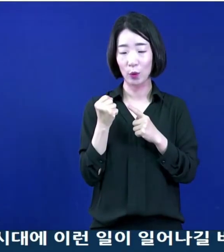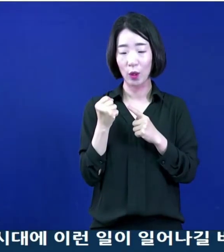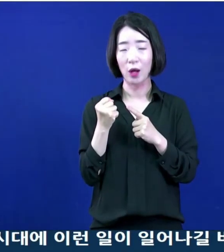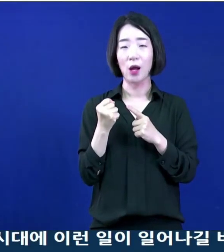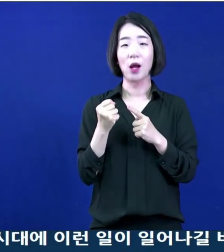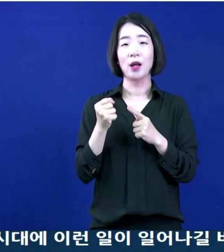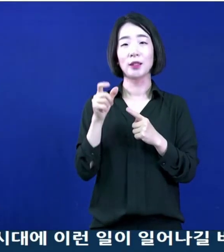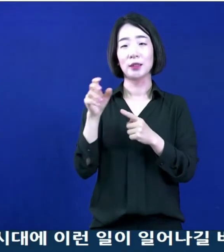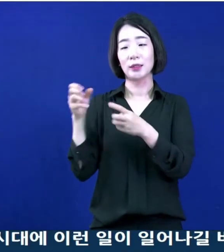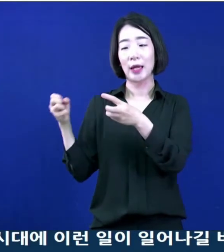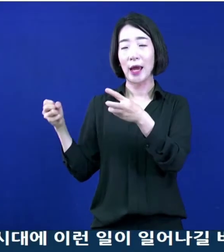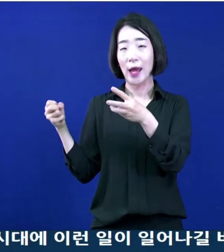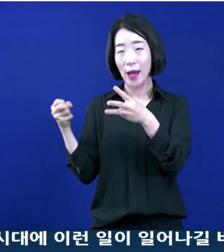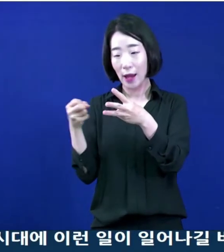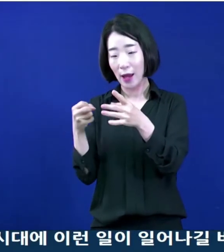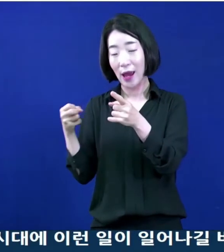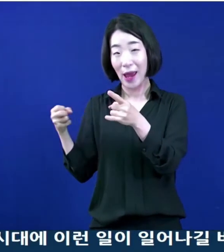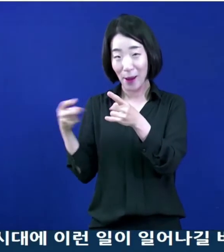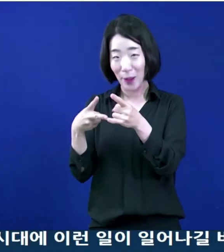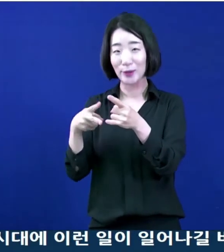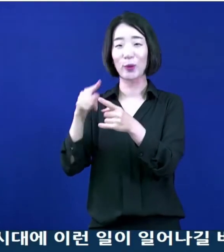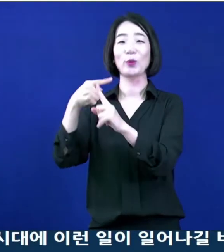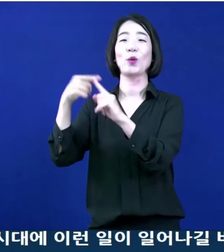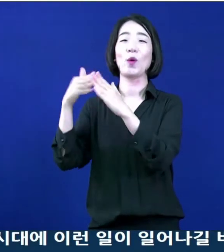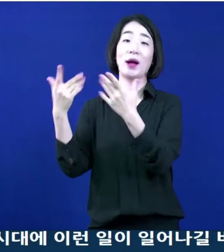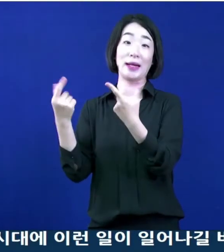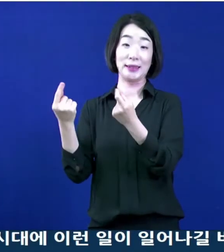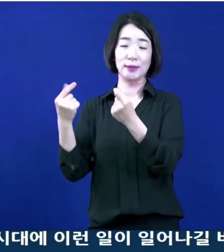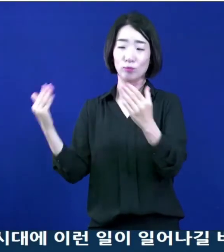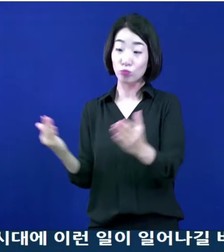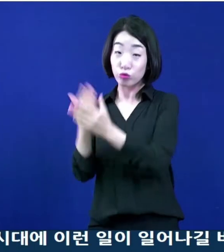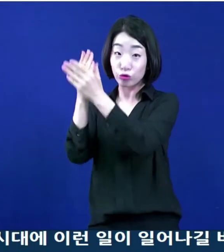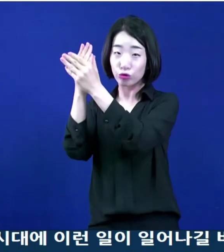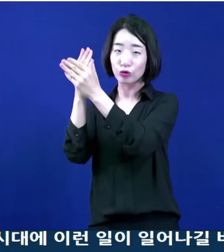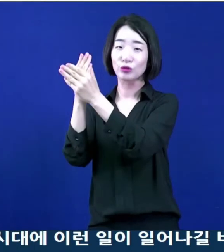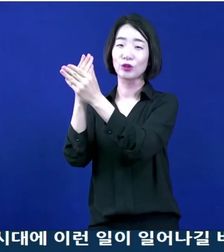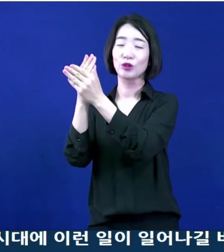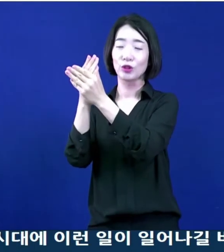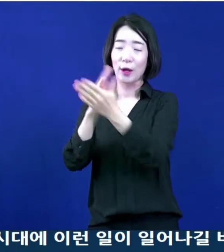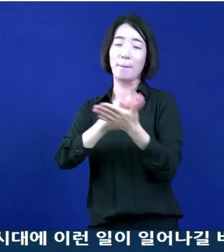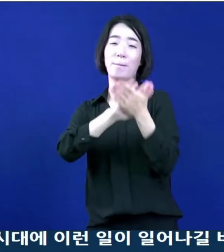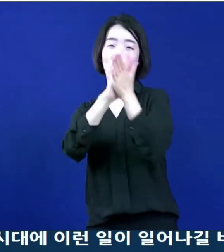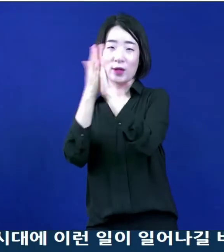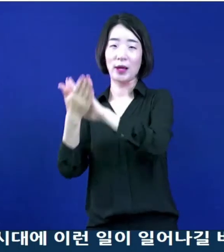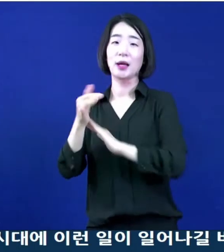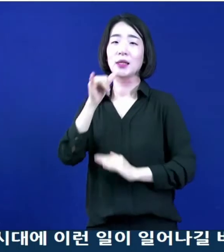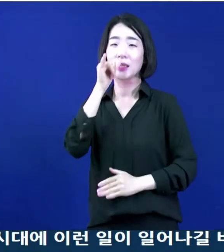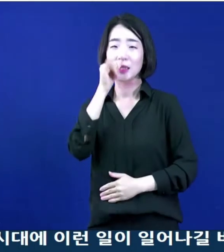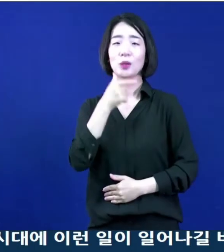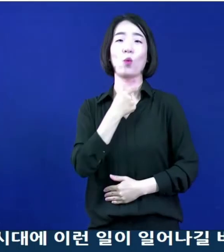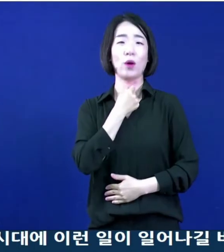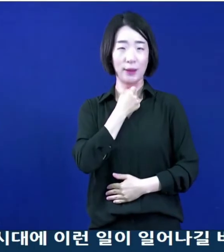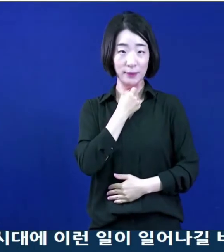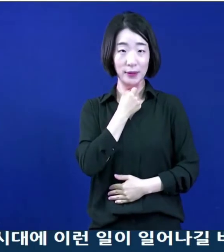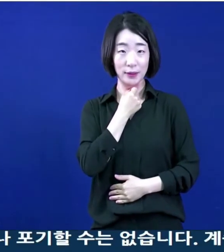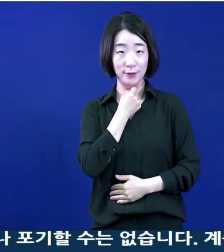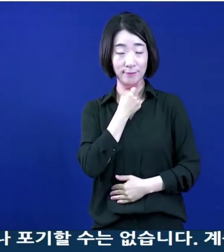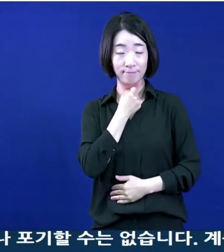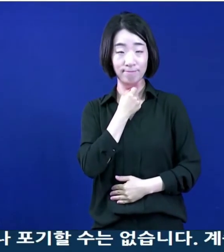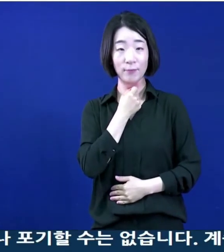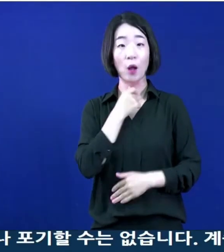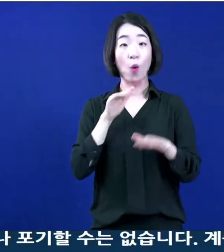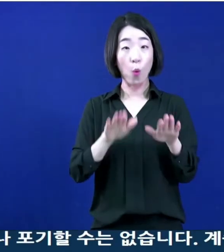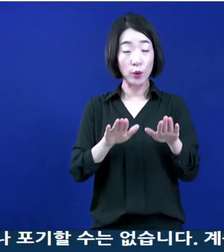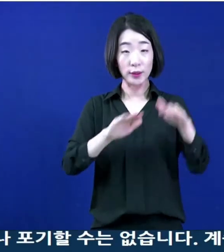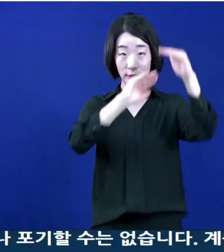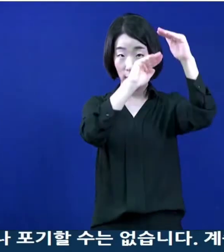에베소와 같은 부흥의 역사가 일어나기를 간구하는 겁니다. 자, 이제 오늘은 그래서 어떻게 이